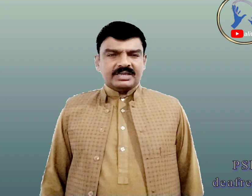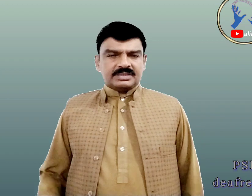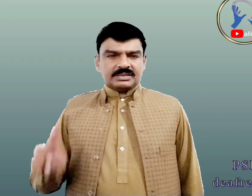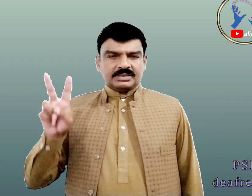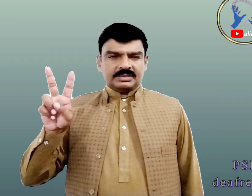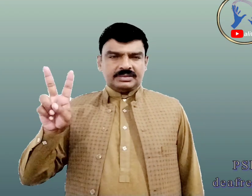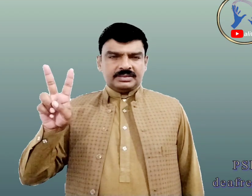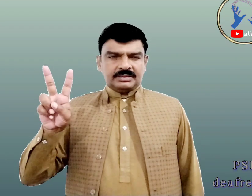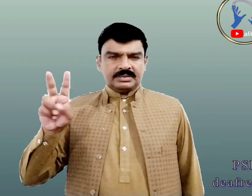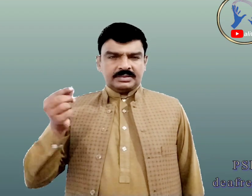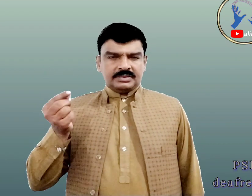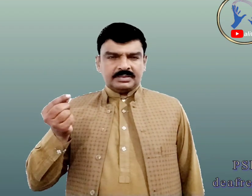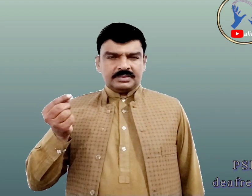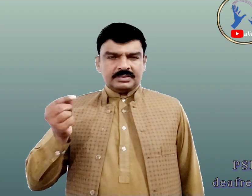वायरस,